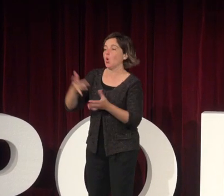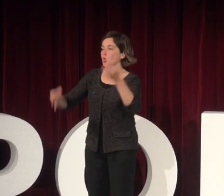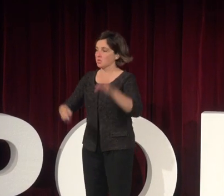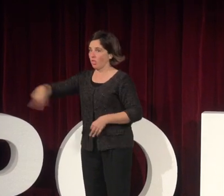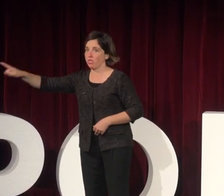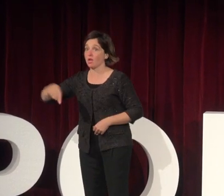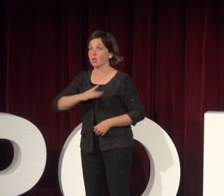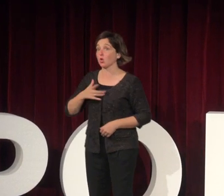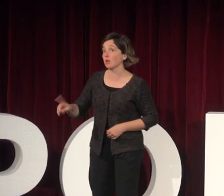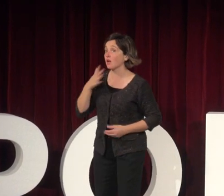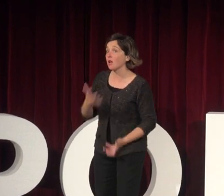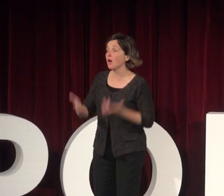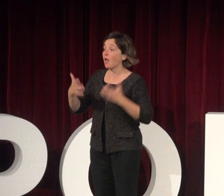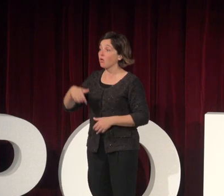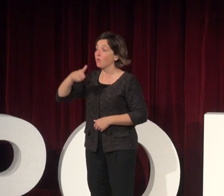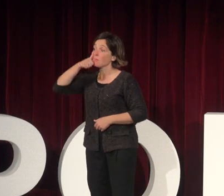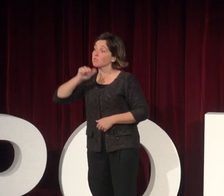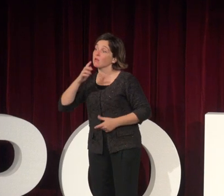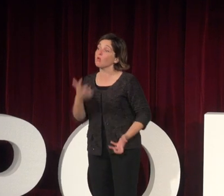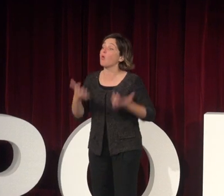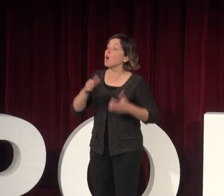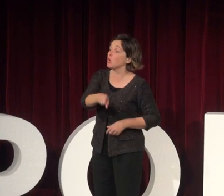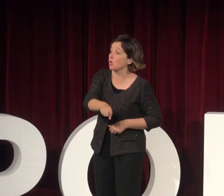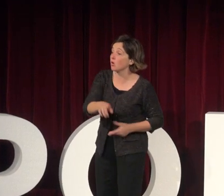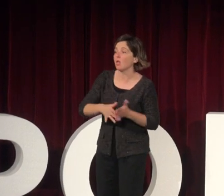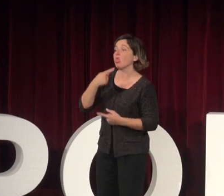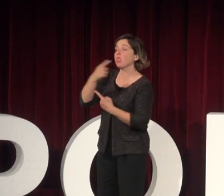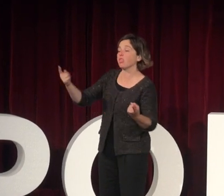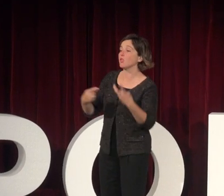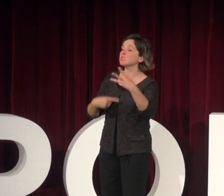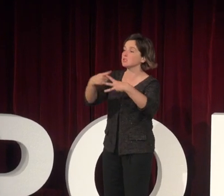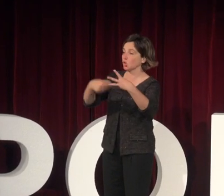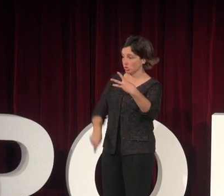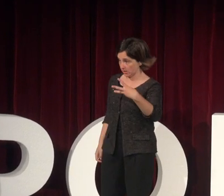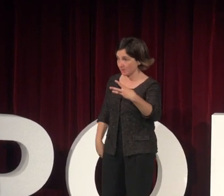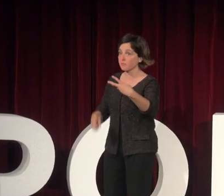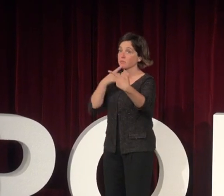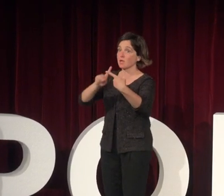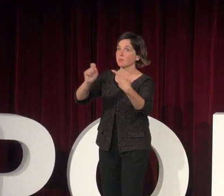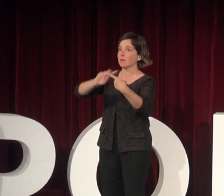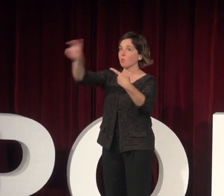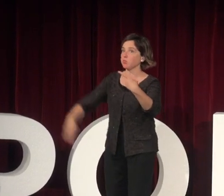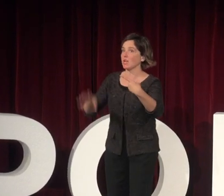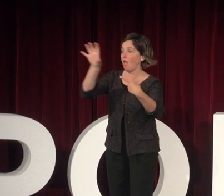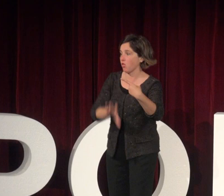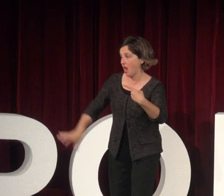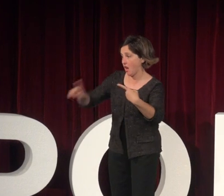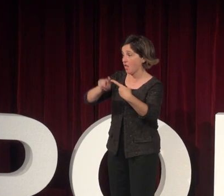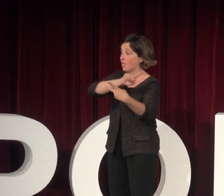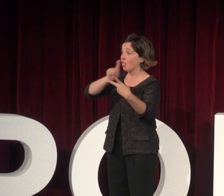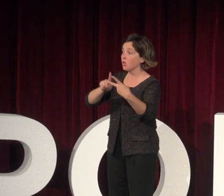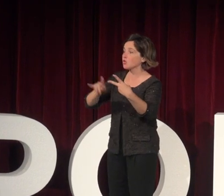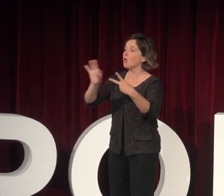justicia. ¿Y cómo ganó Pedro Sánchez las primarias del PSOE? Diciendo tres cosas. Uno, plurinacionalidad.